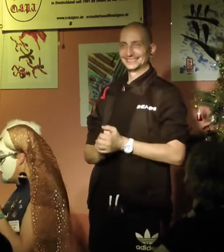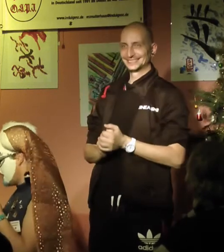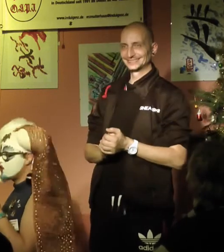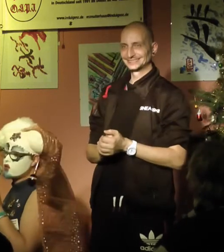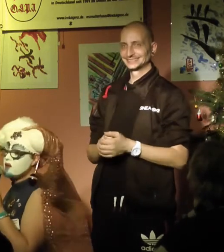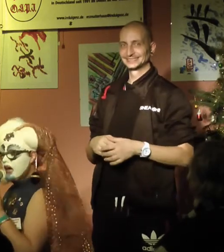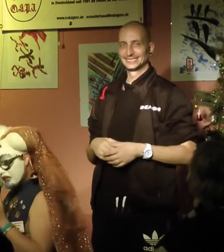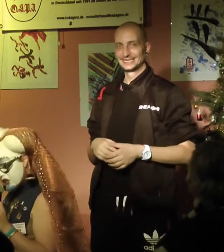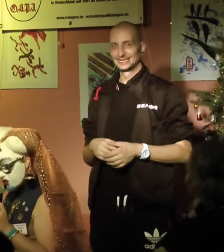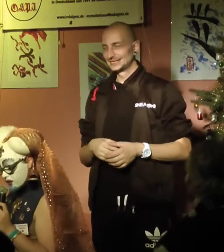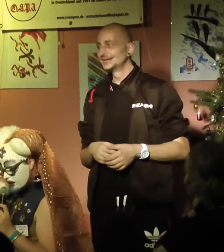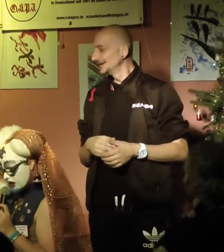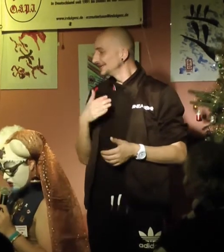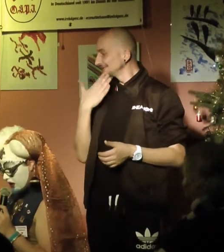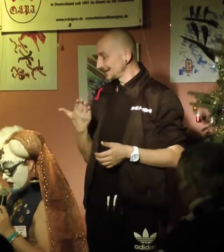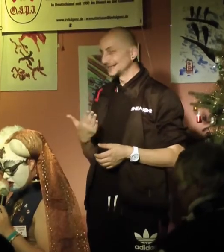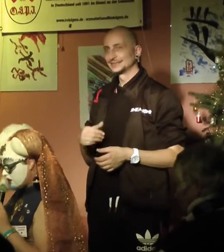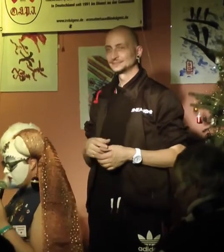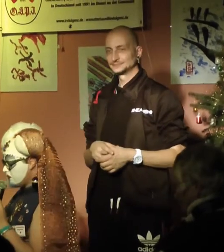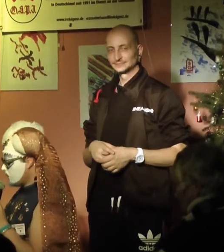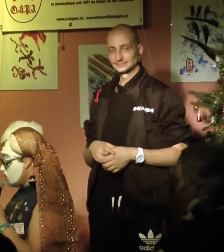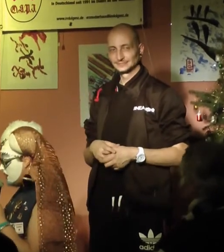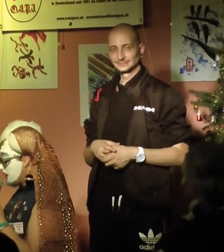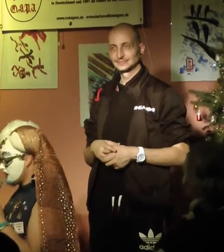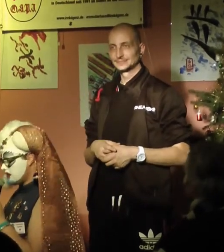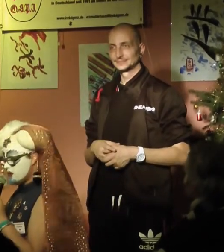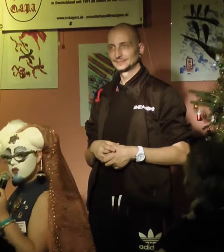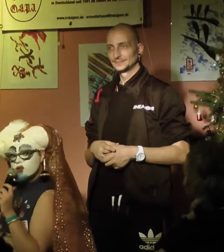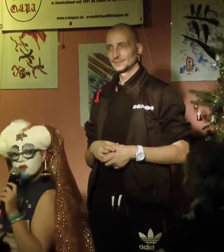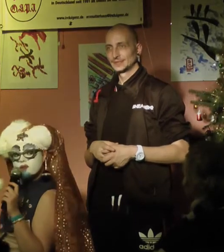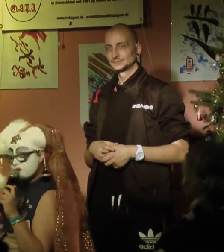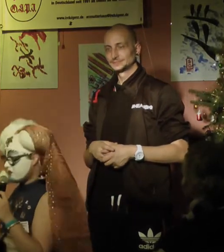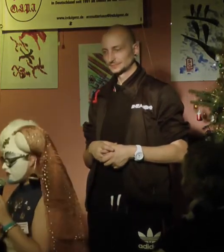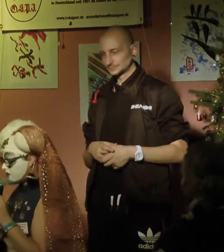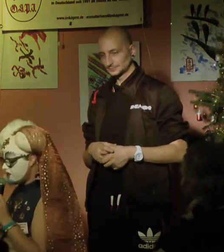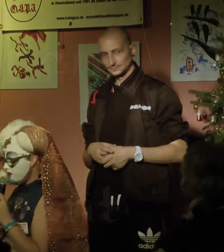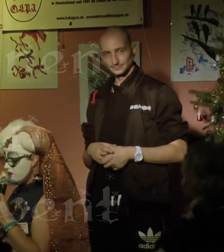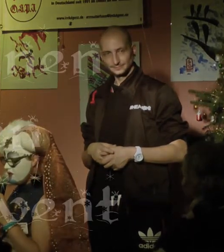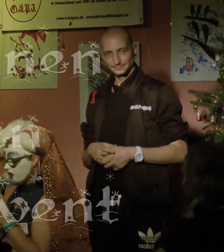Mal. Dankeschön, dass du da bist. Großartig, sehr schön.